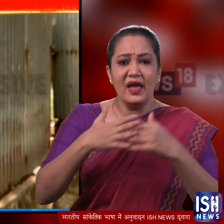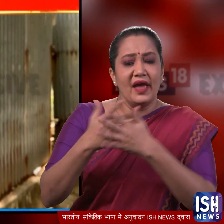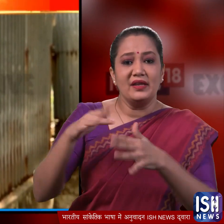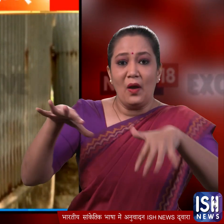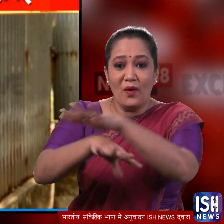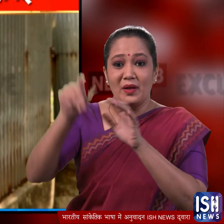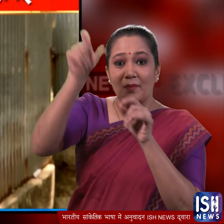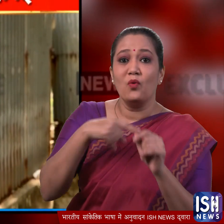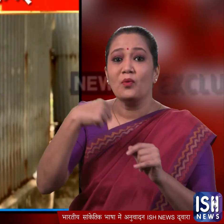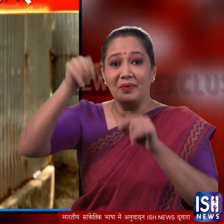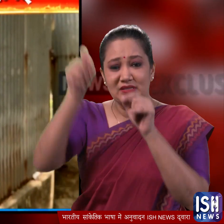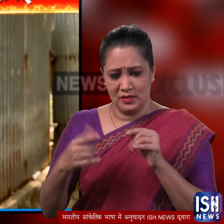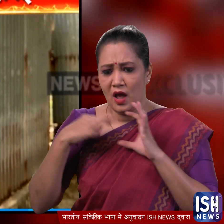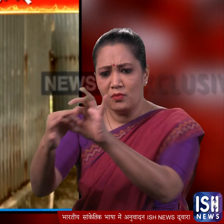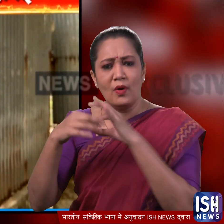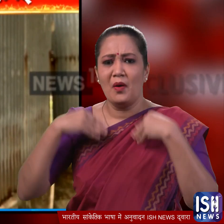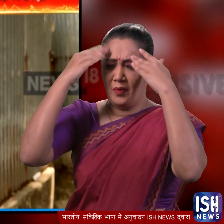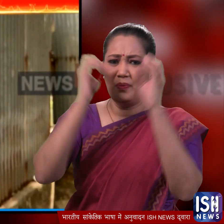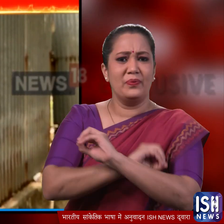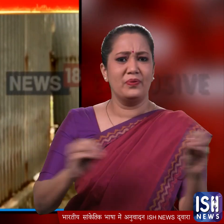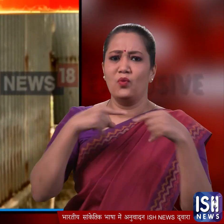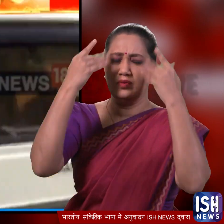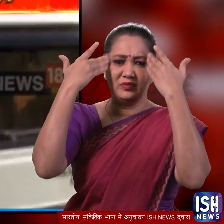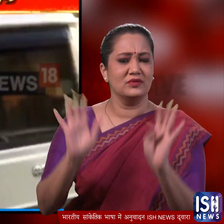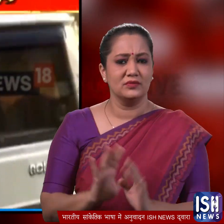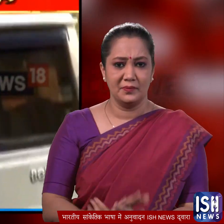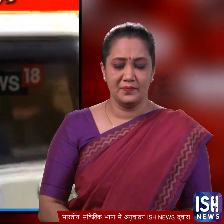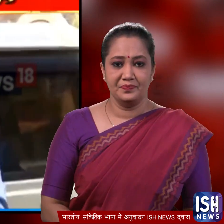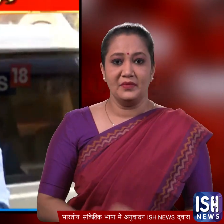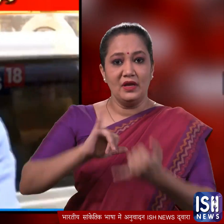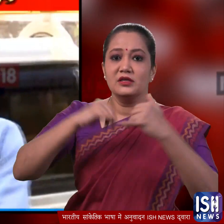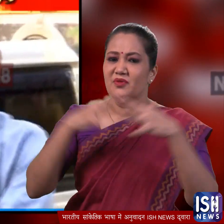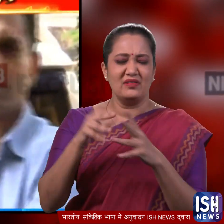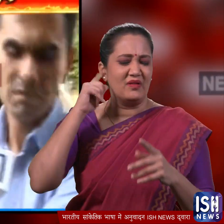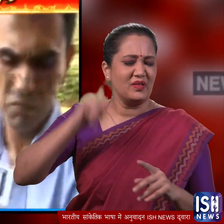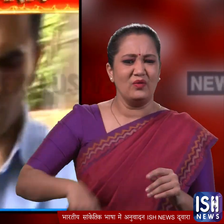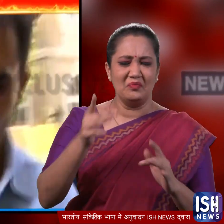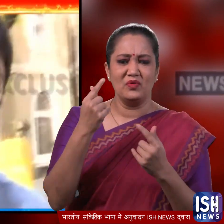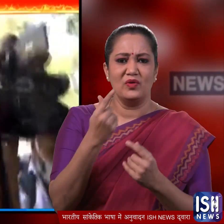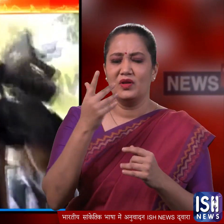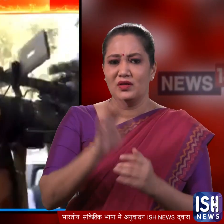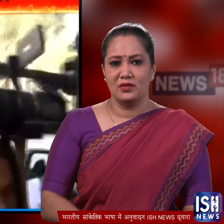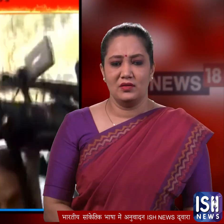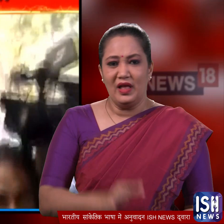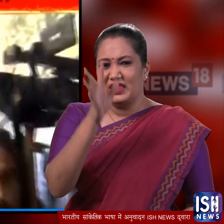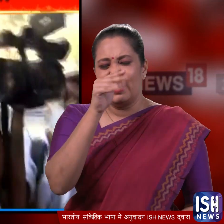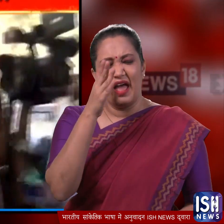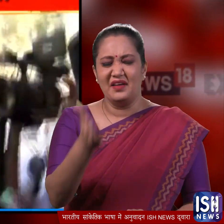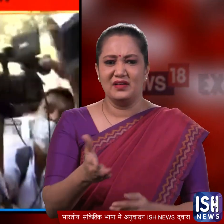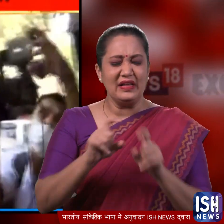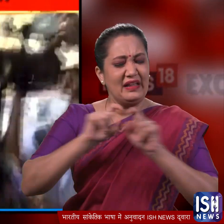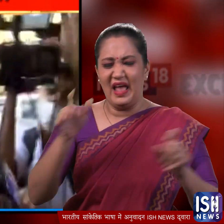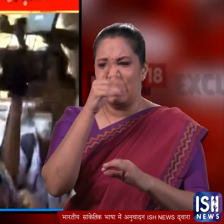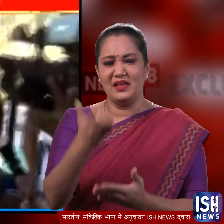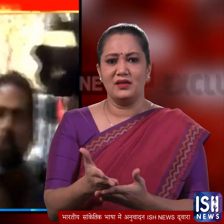ना मेरा कोई इस ऑर्गेनाइजेशन से कनेक्शन है। समीर वानखेड़े ने भी आरोपों को खारिज कर दिया। बिल्कुल